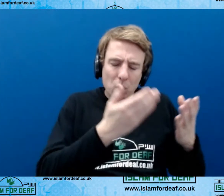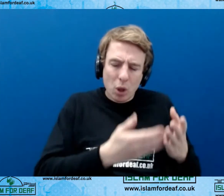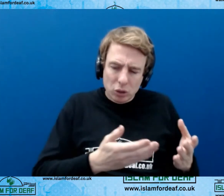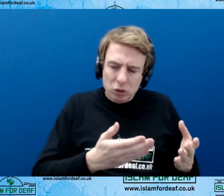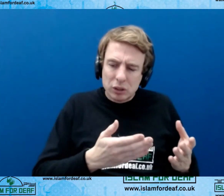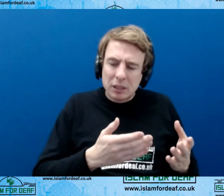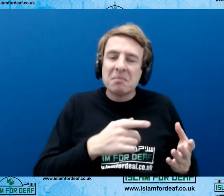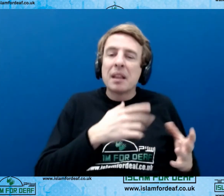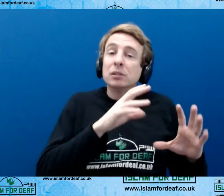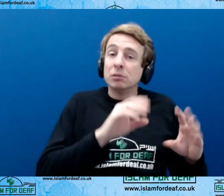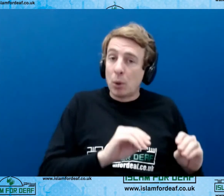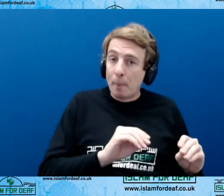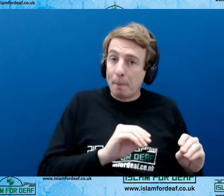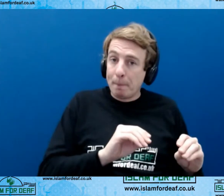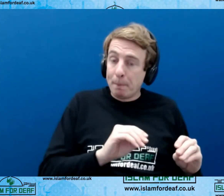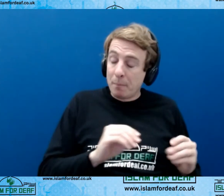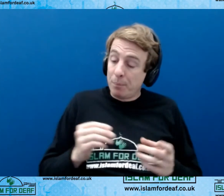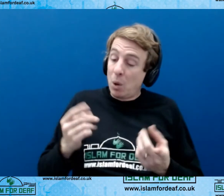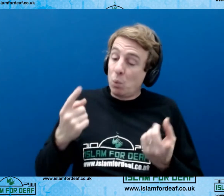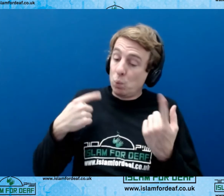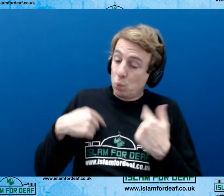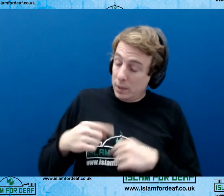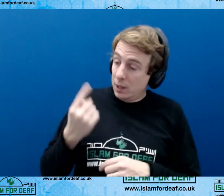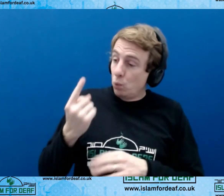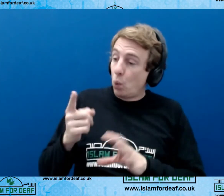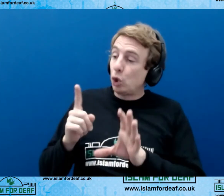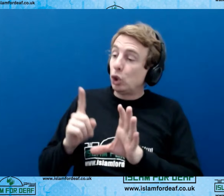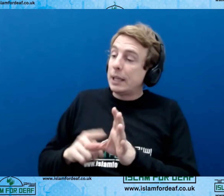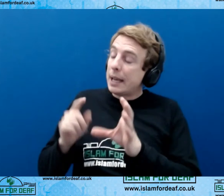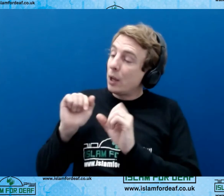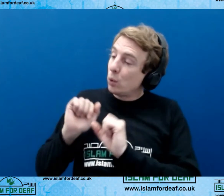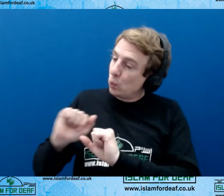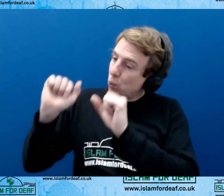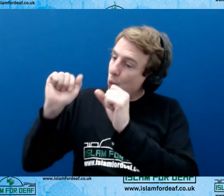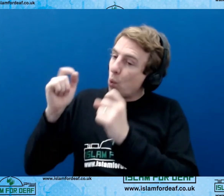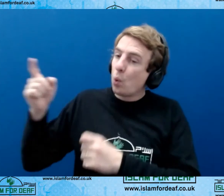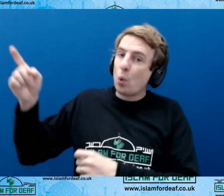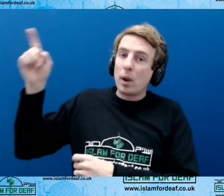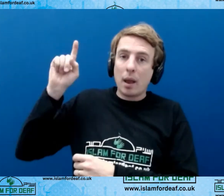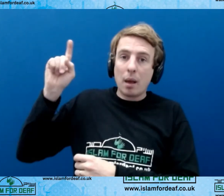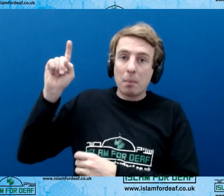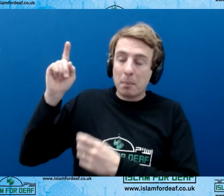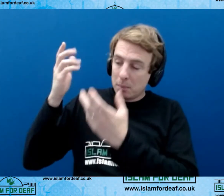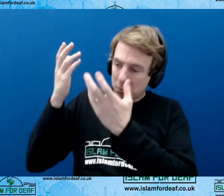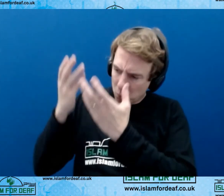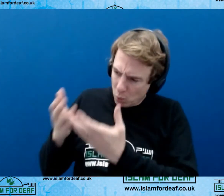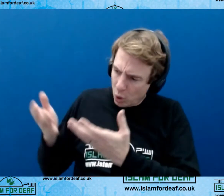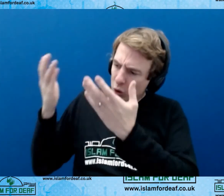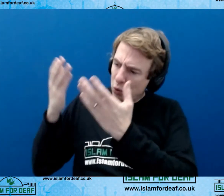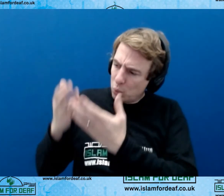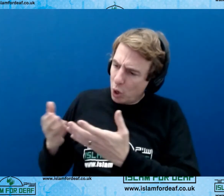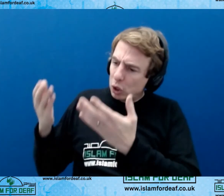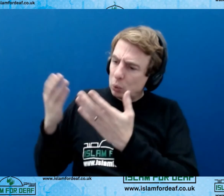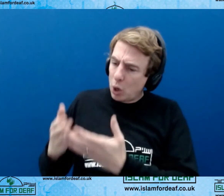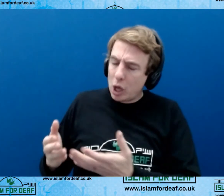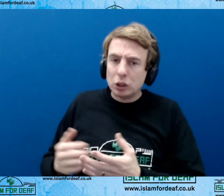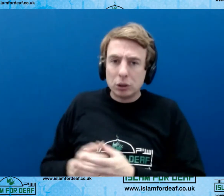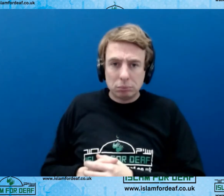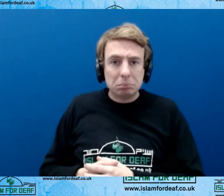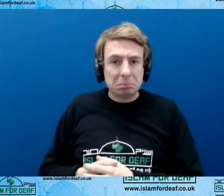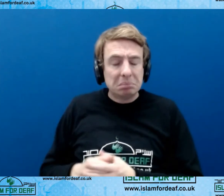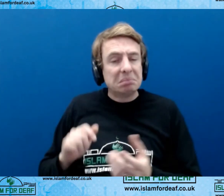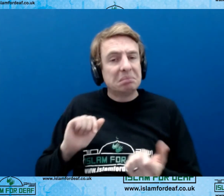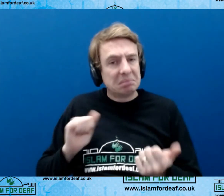فأنزل الله سبحانه وتعالى. So Allah the Most High revealed. هذه السورة يقول